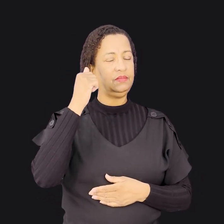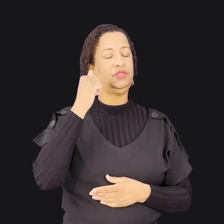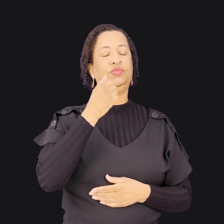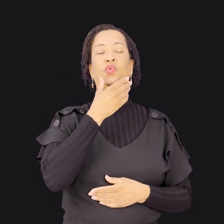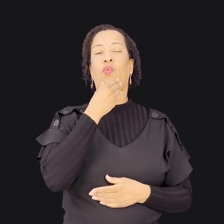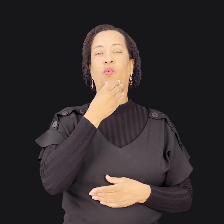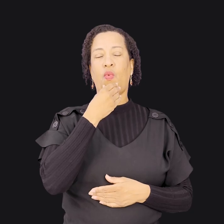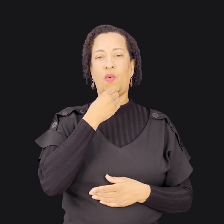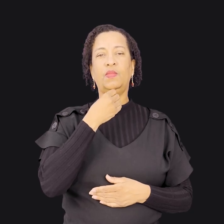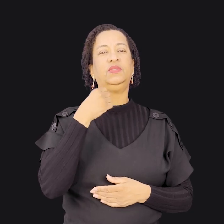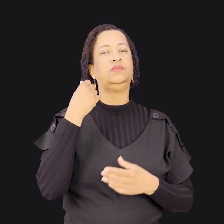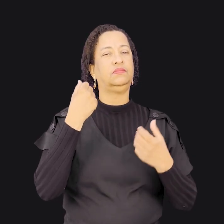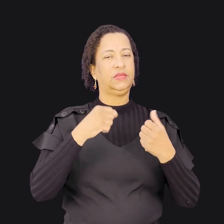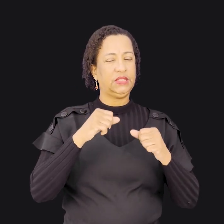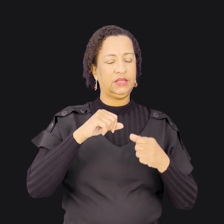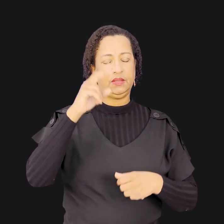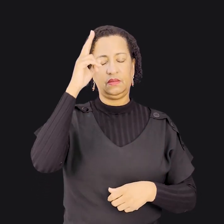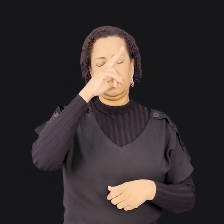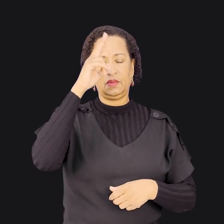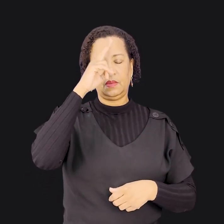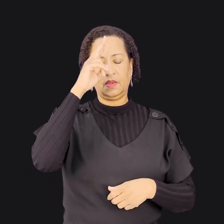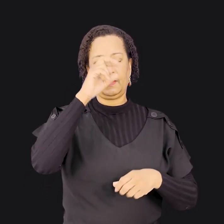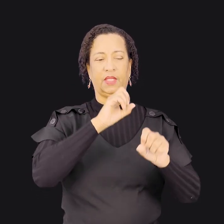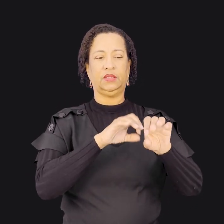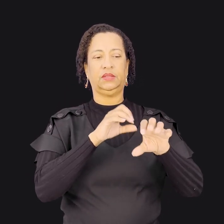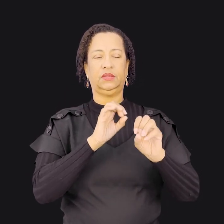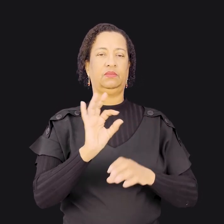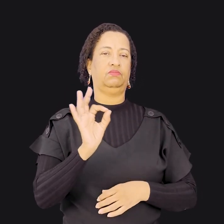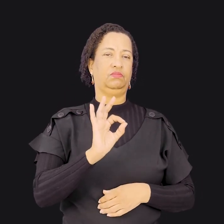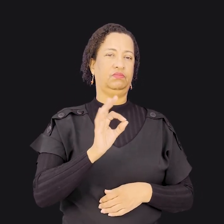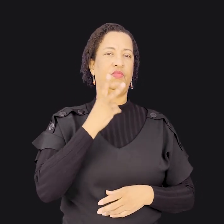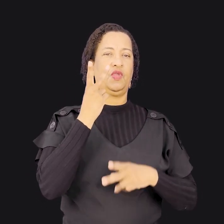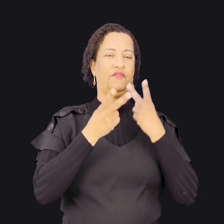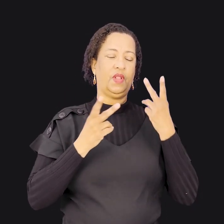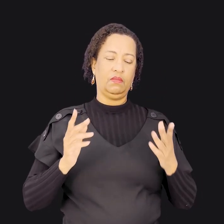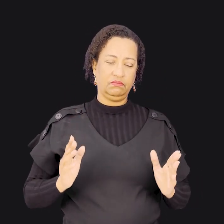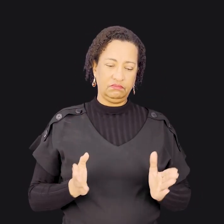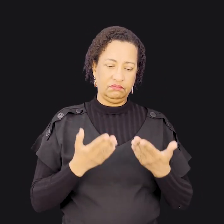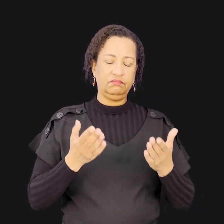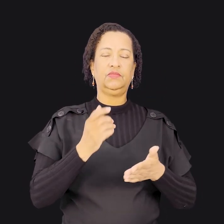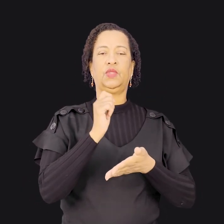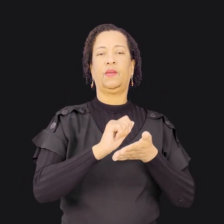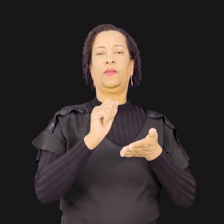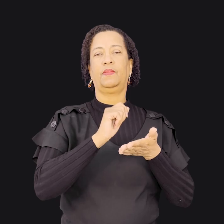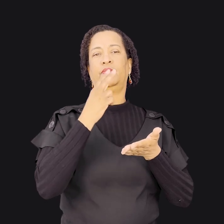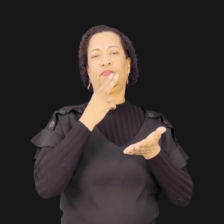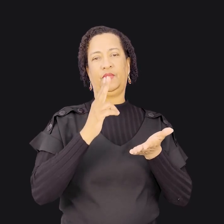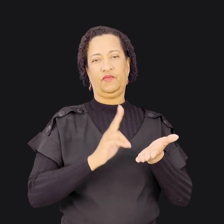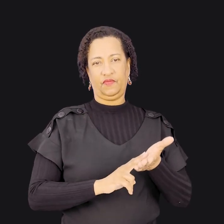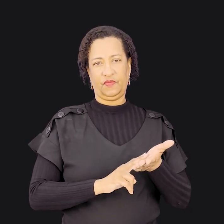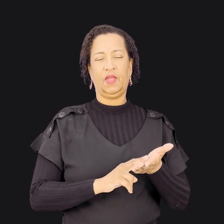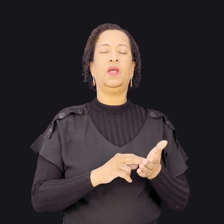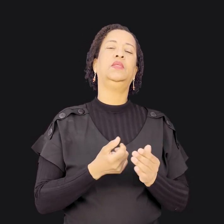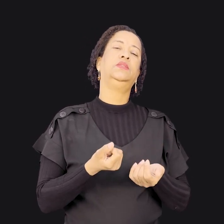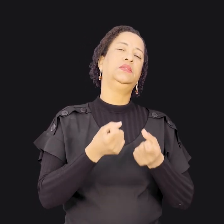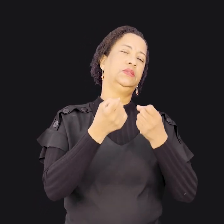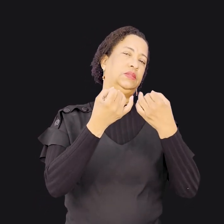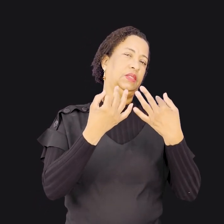homens precisam ser mais lembrados do que ensinados. Ao falar da sua motivação para escrever essa carta, ele conta que